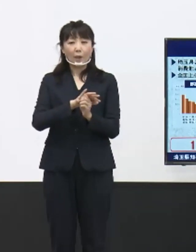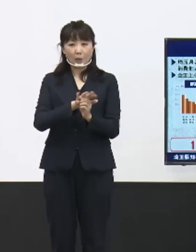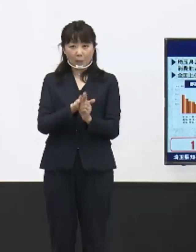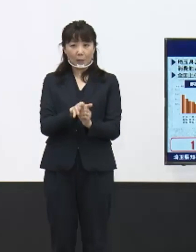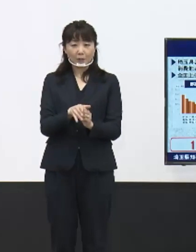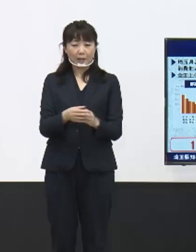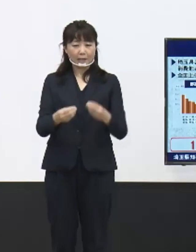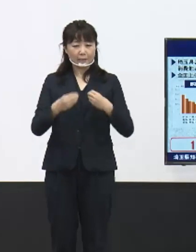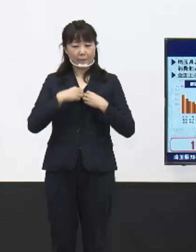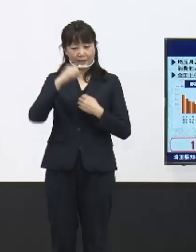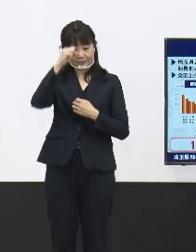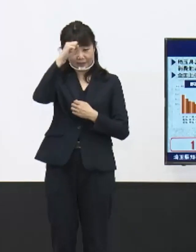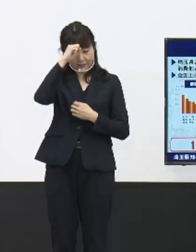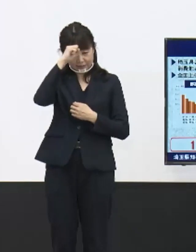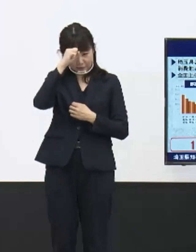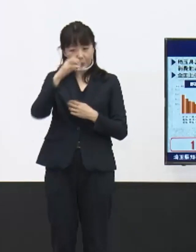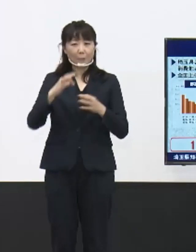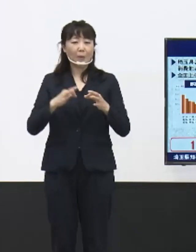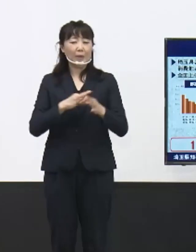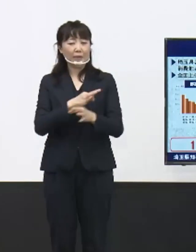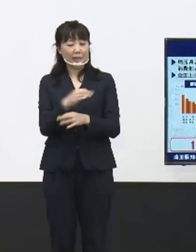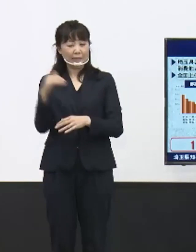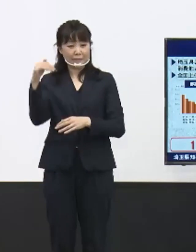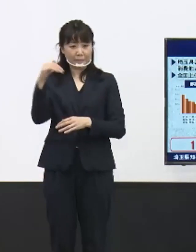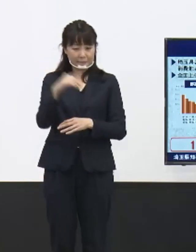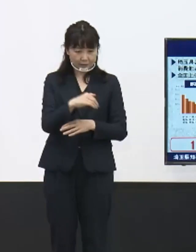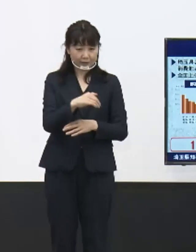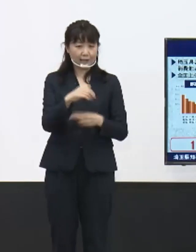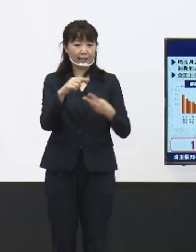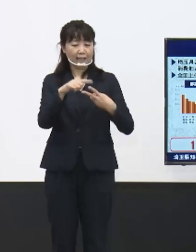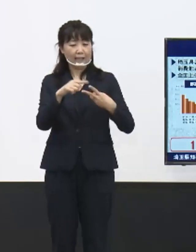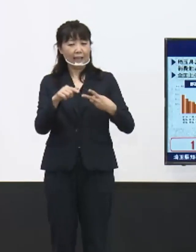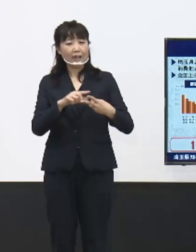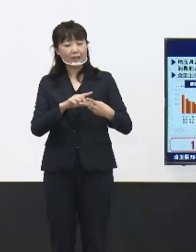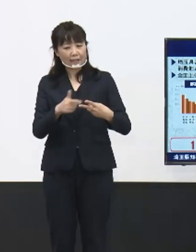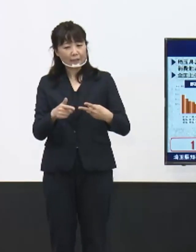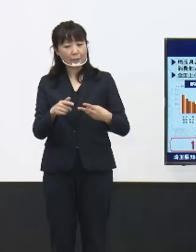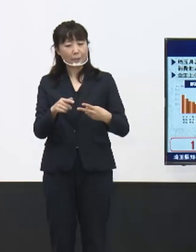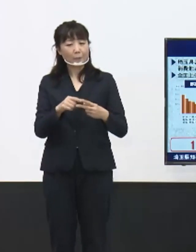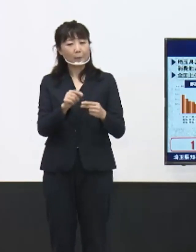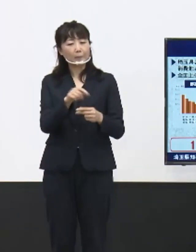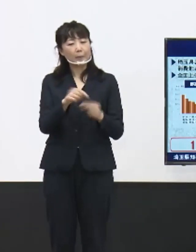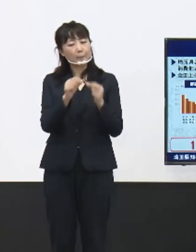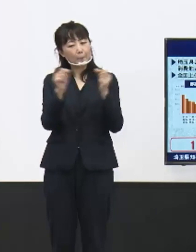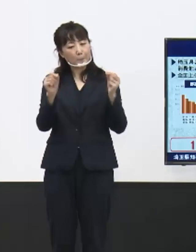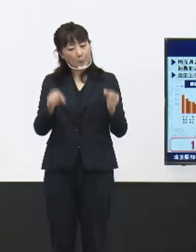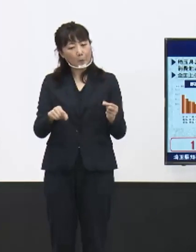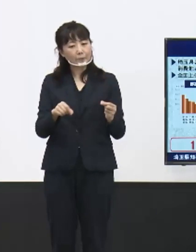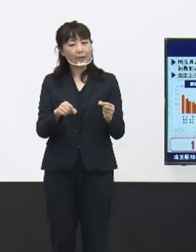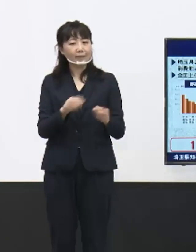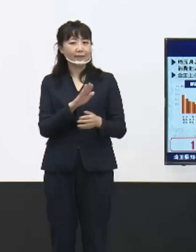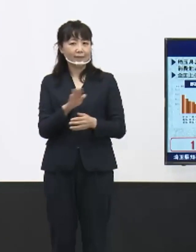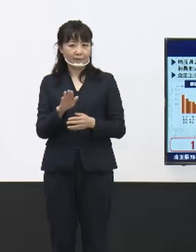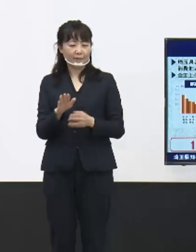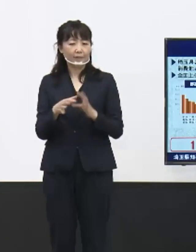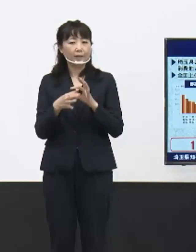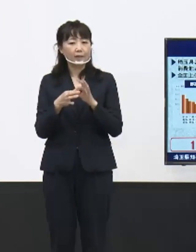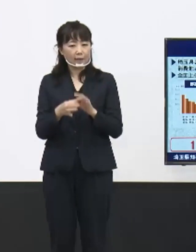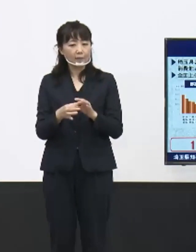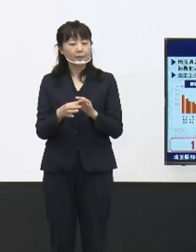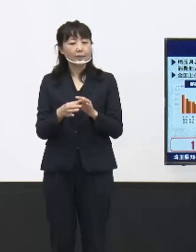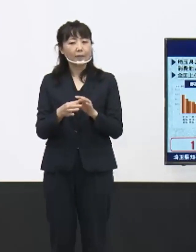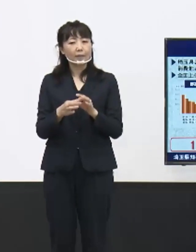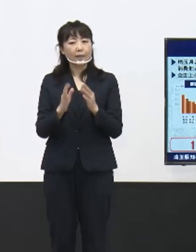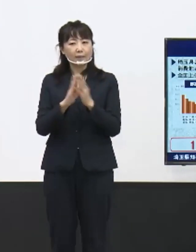か深刻な状況にある経済とか、こういったその論点がありましたので、そこに県民の皆様、国民の皆様、有権